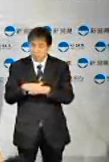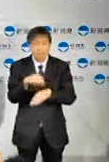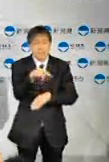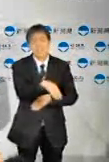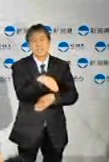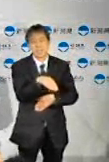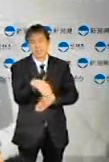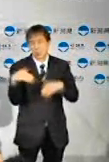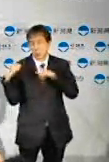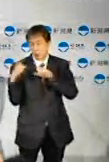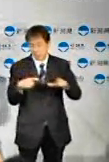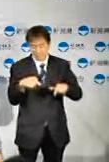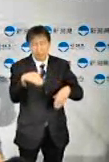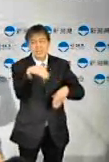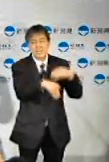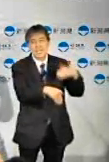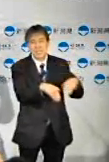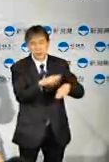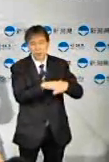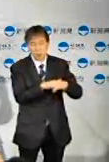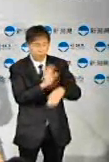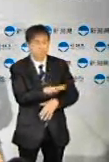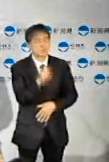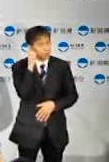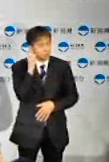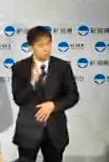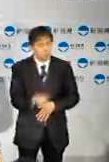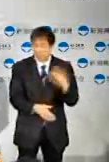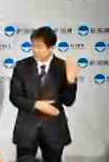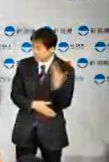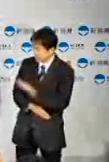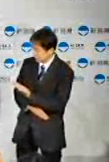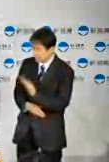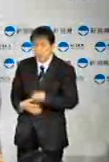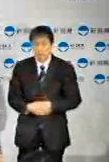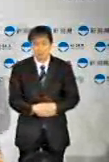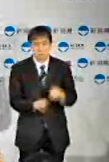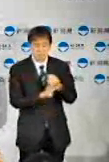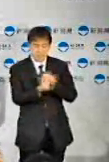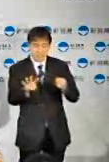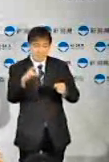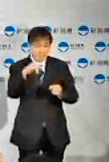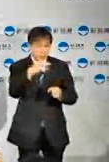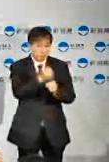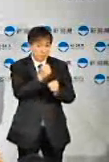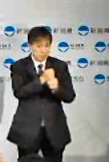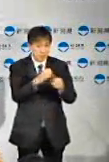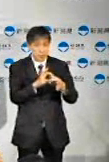ちろんあると思いますよ、そういう方法は。 あと一点、ちょっとまたその原発の関係で、